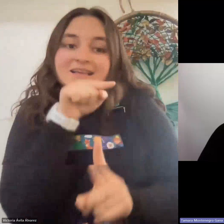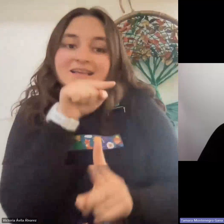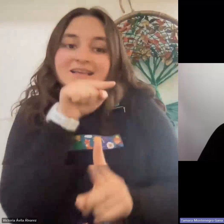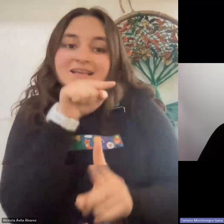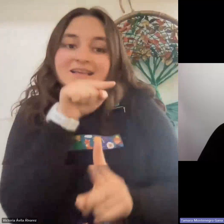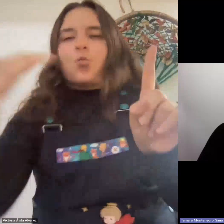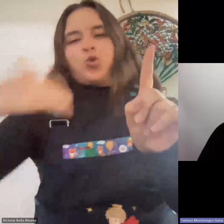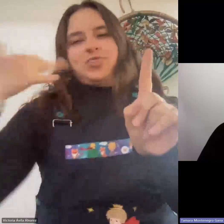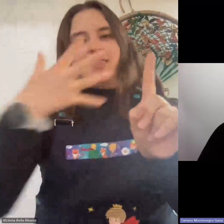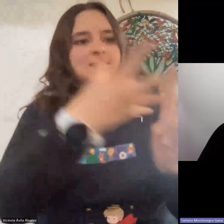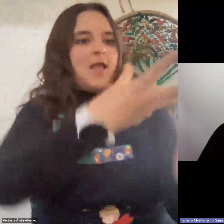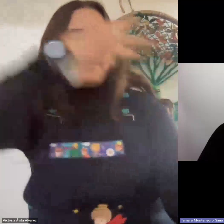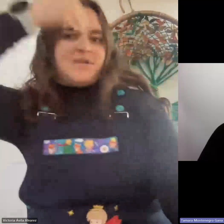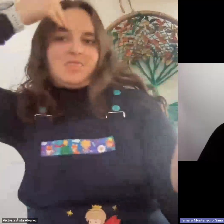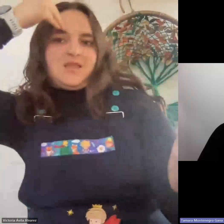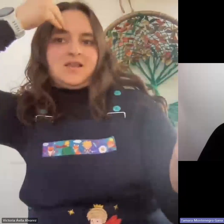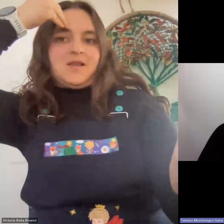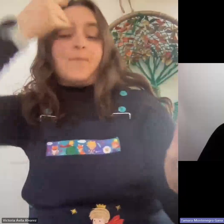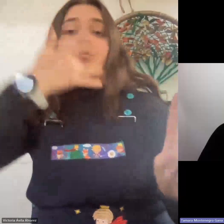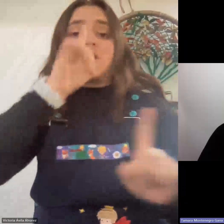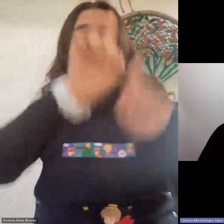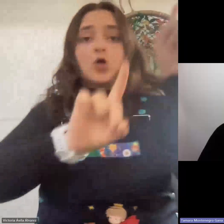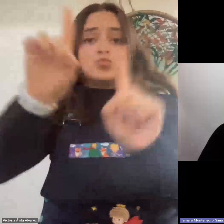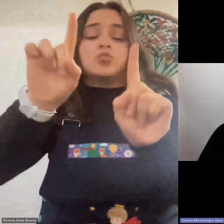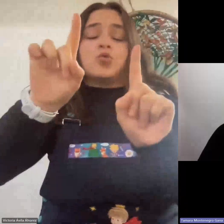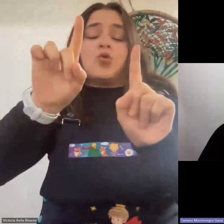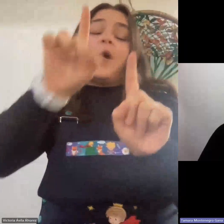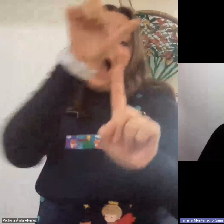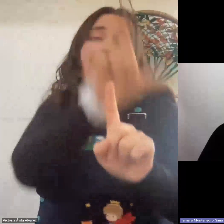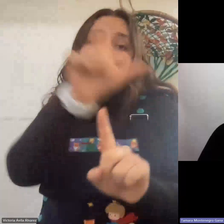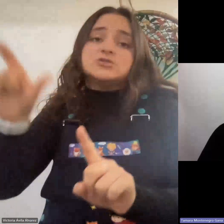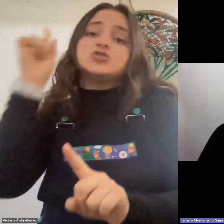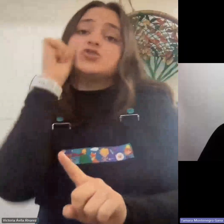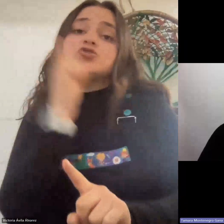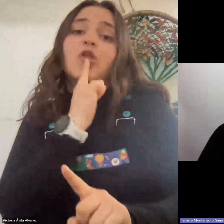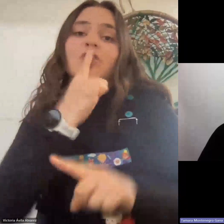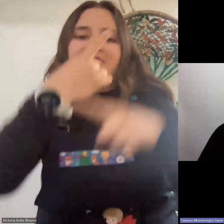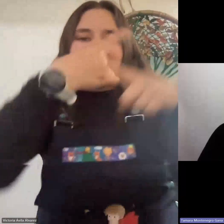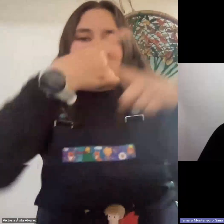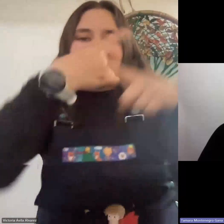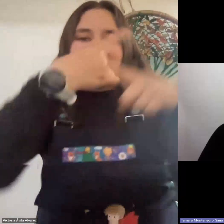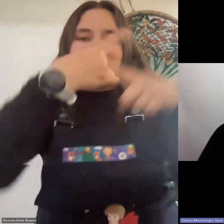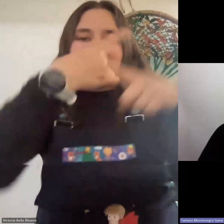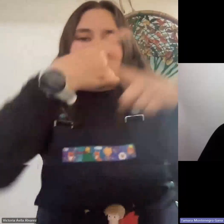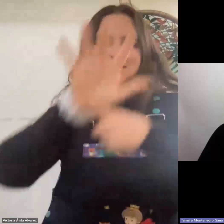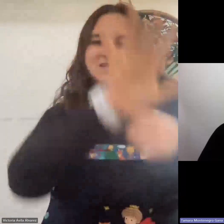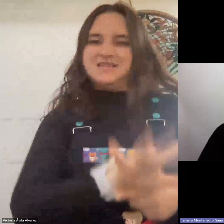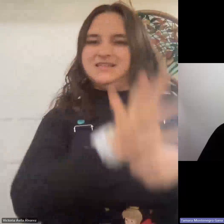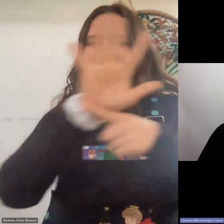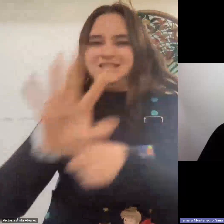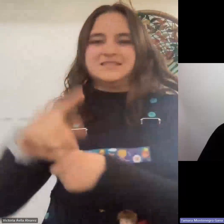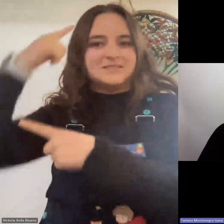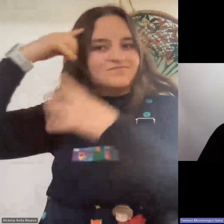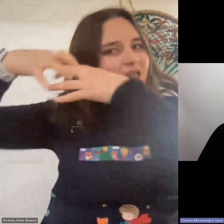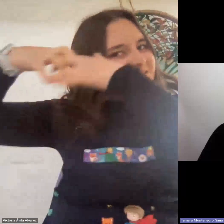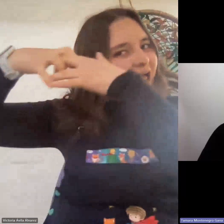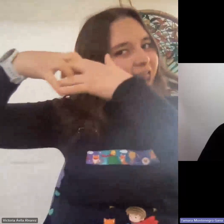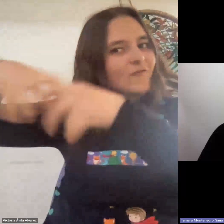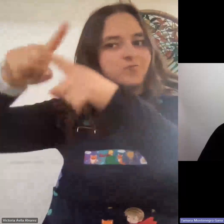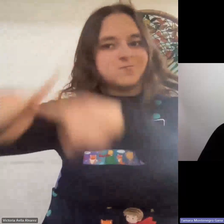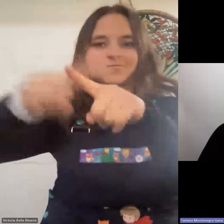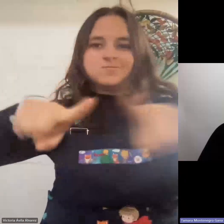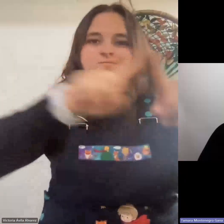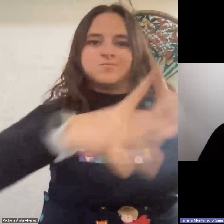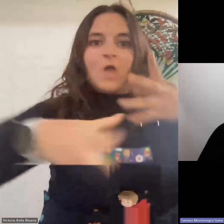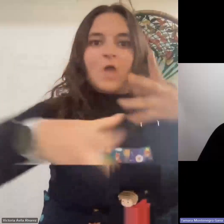cultura de cada uno, las características de ellos y que puedan aprender de ellos. Porque las personas sordas todas